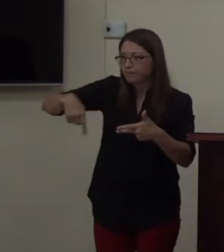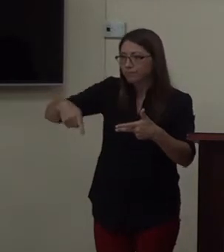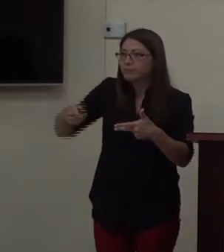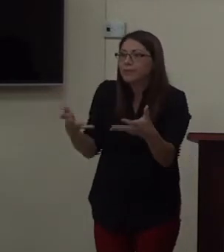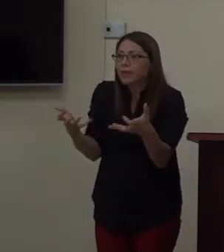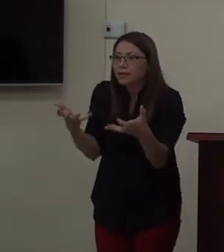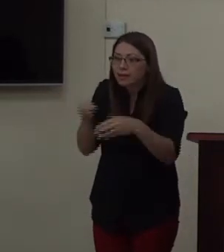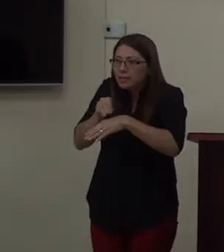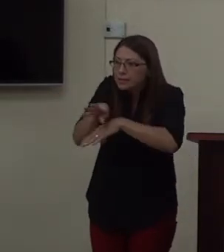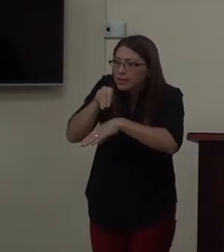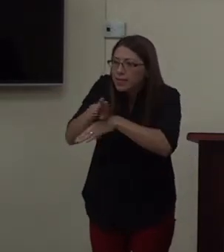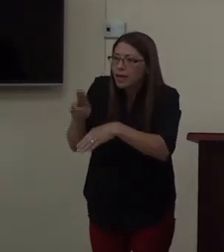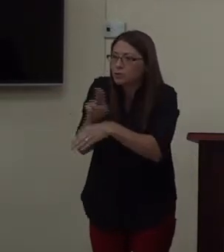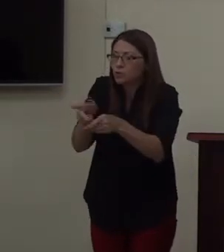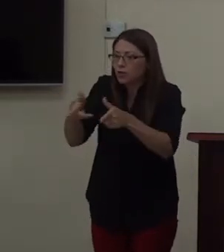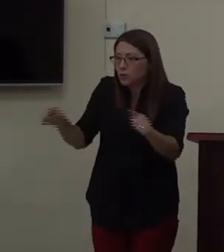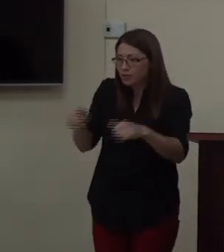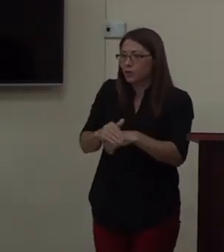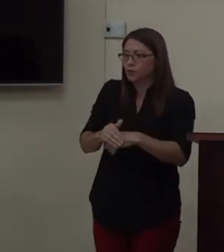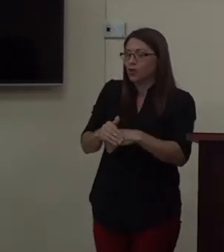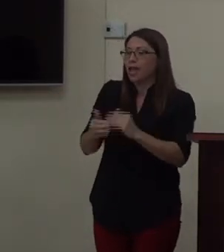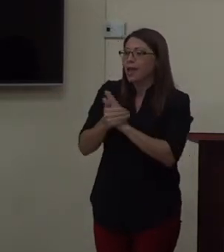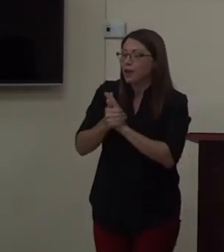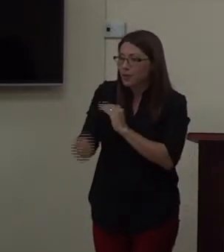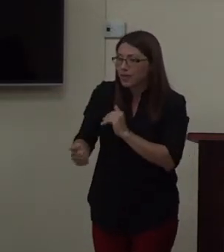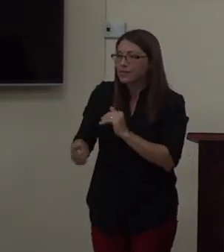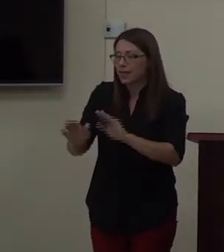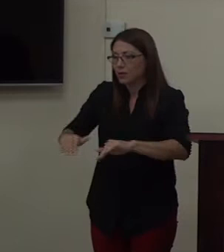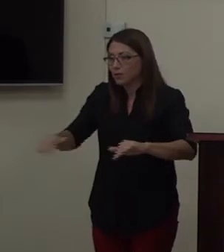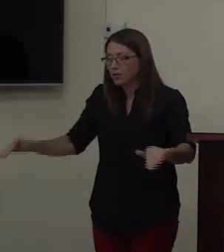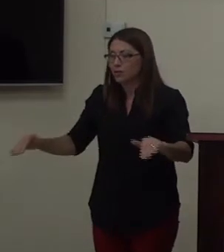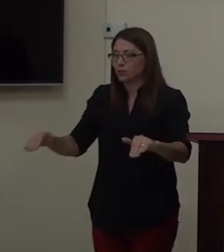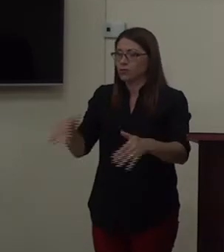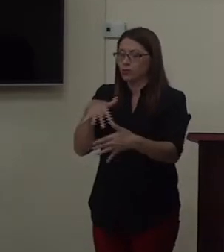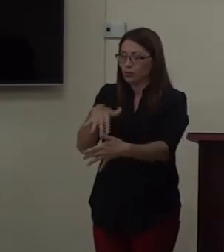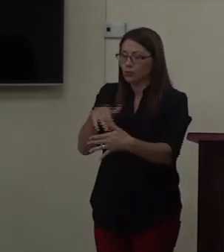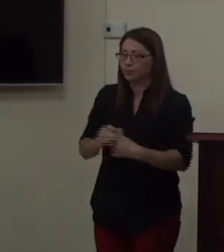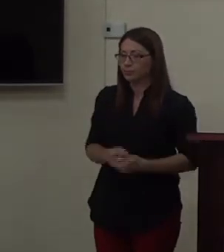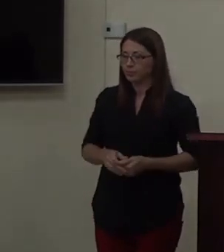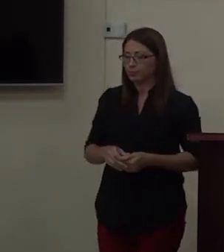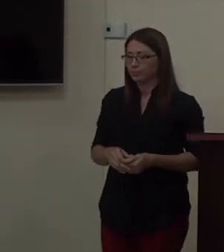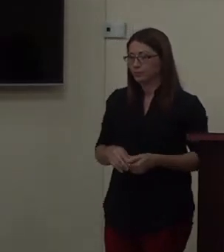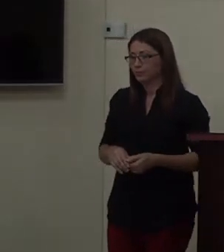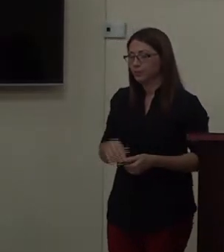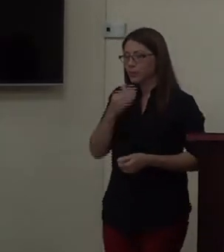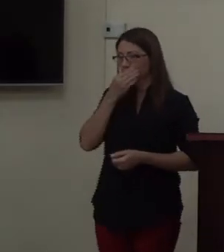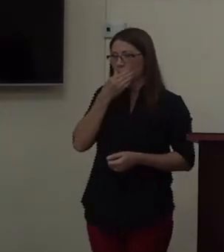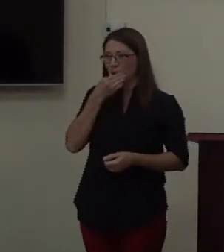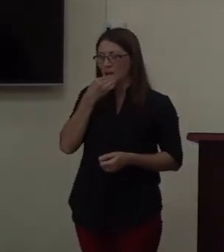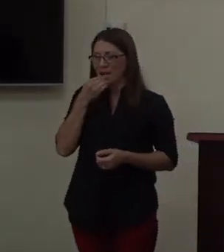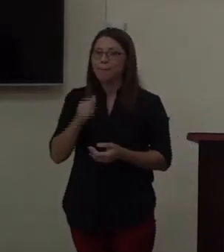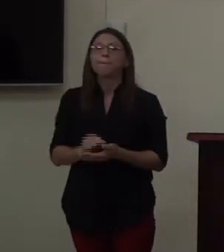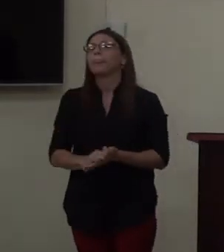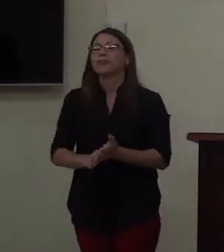querer incidir en los usos lingüísticos en la competencia de los niños en edad escolar. Muy bien, me interesa